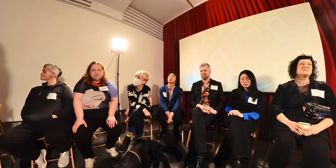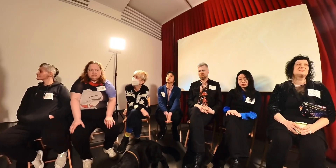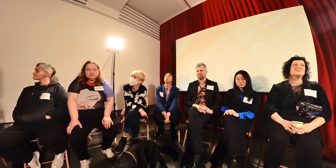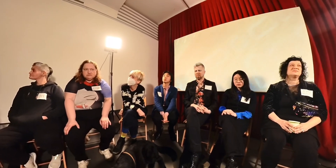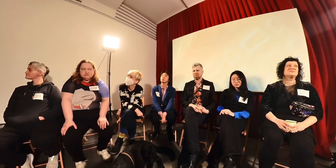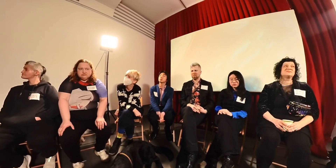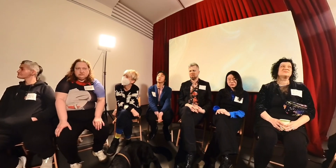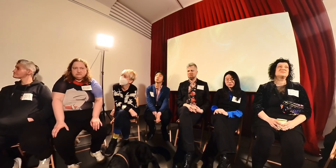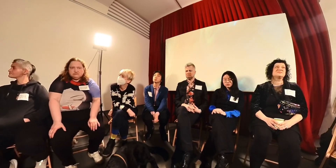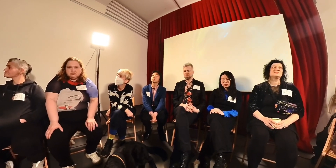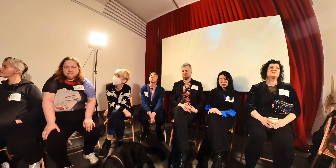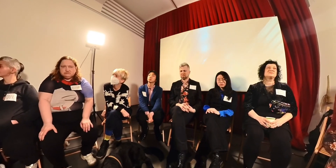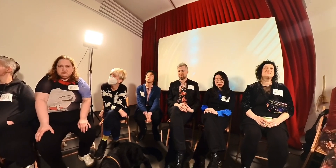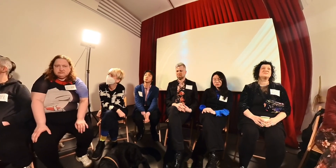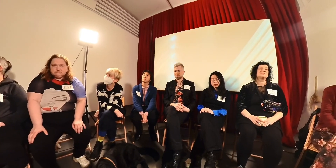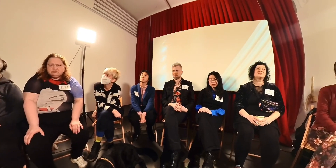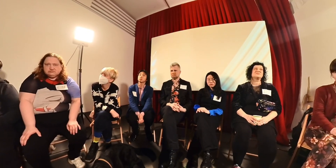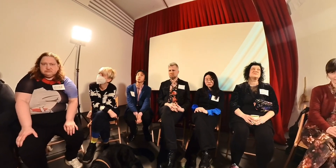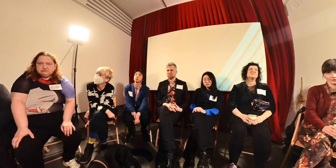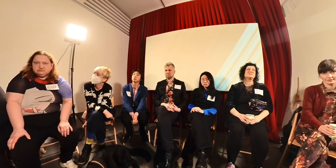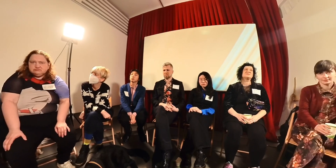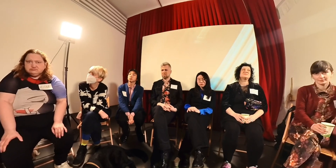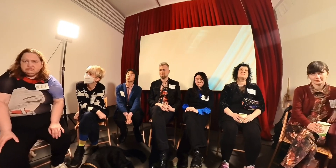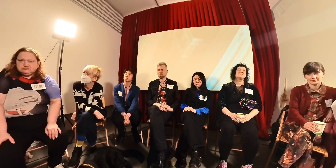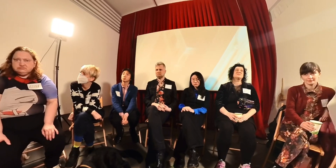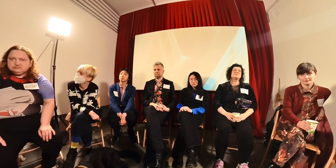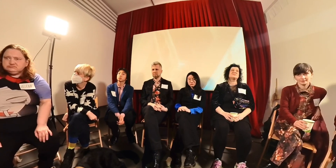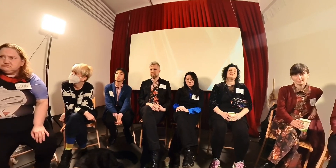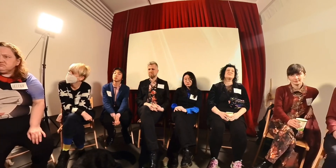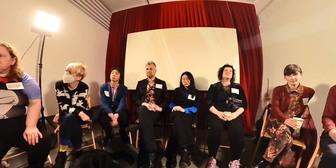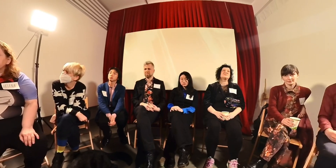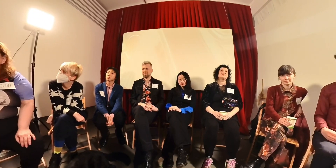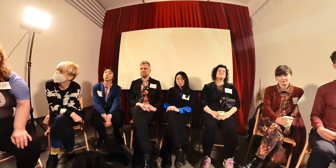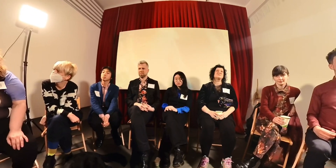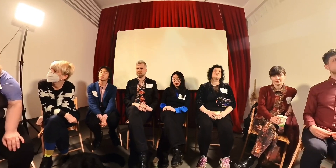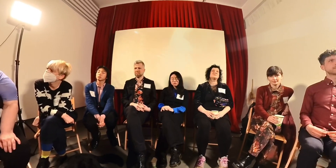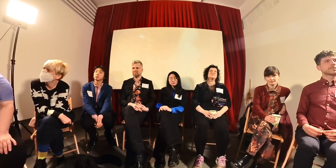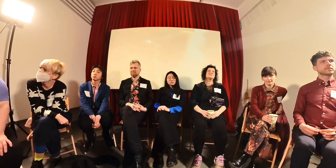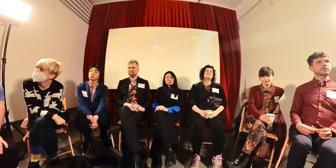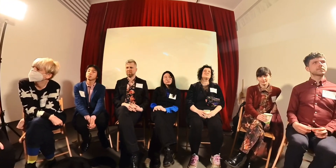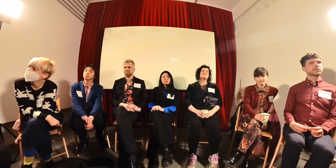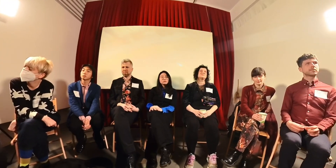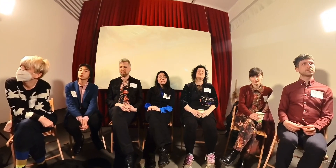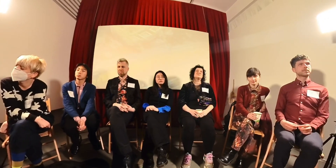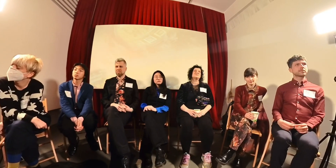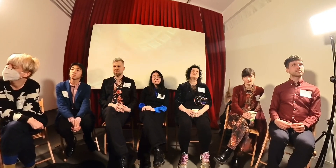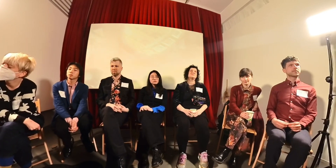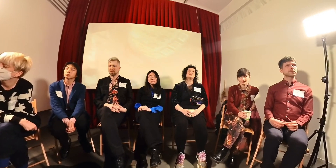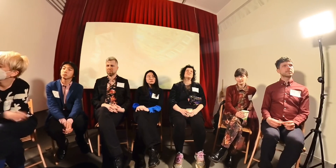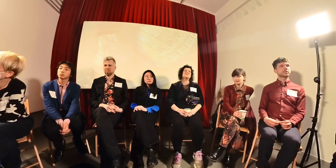dalšími ženami, ať z akademického nebo uměleckého prostředí, vlastně vytvořili nějakou